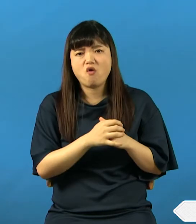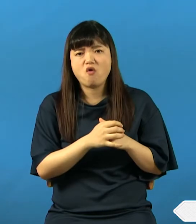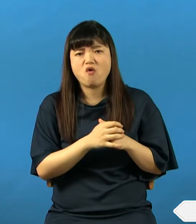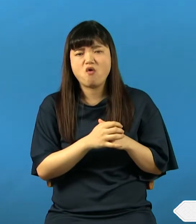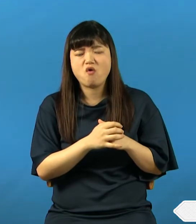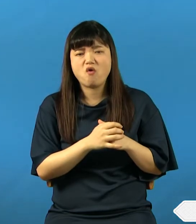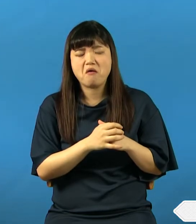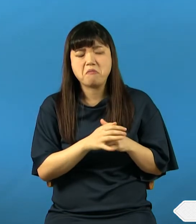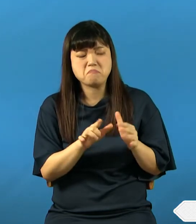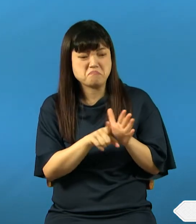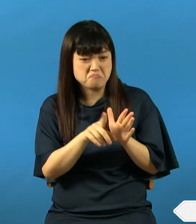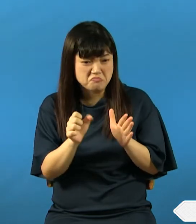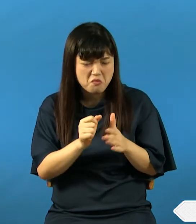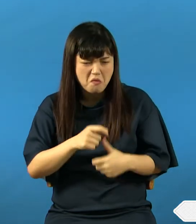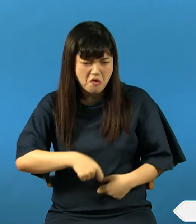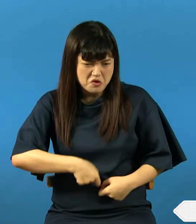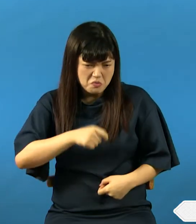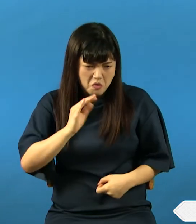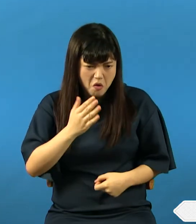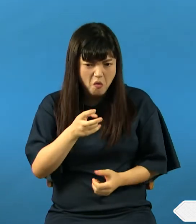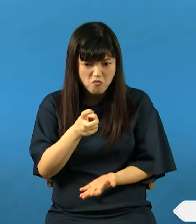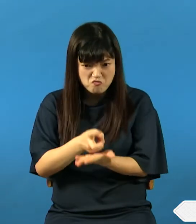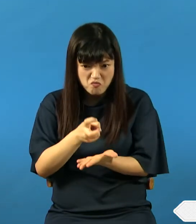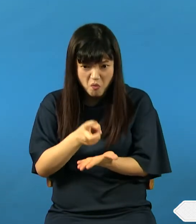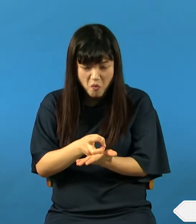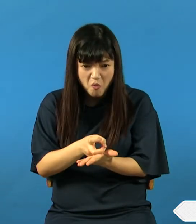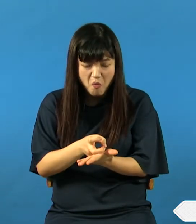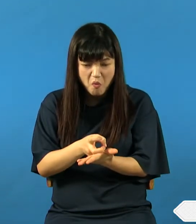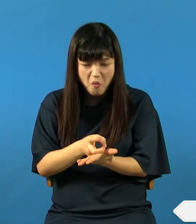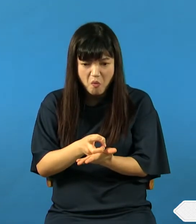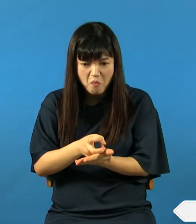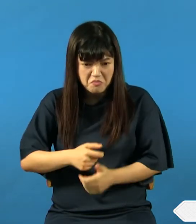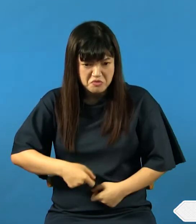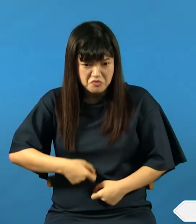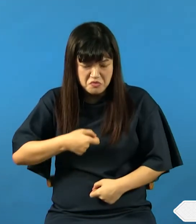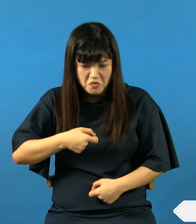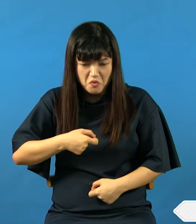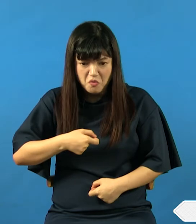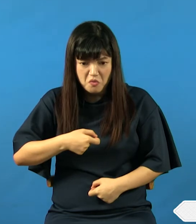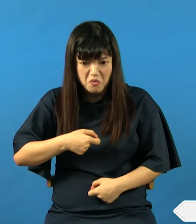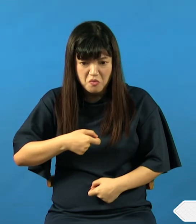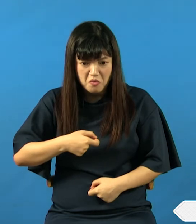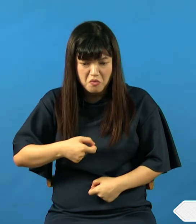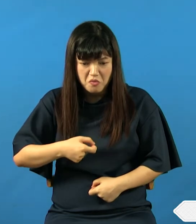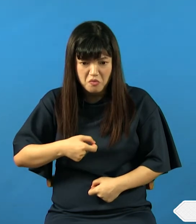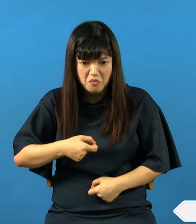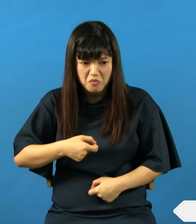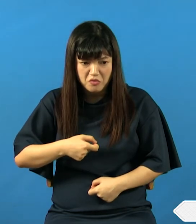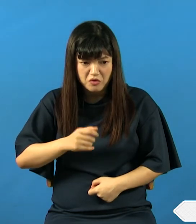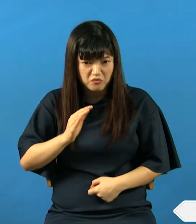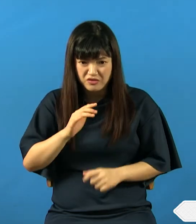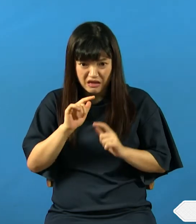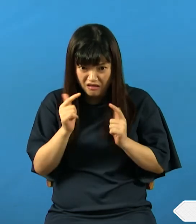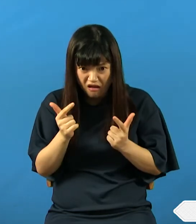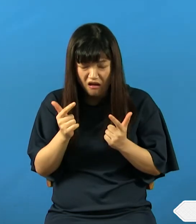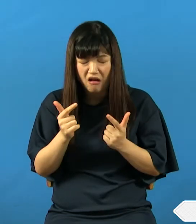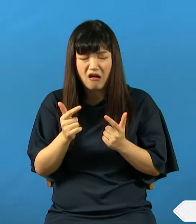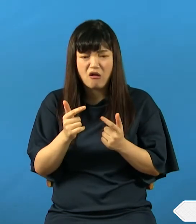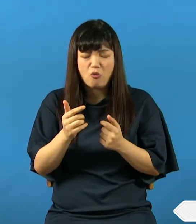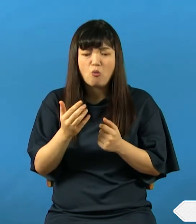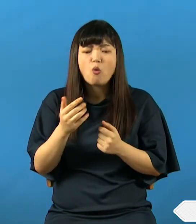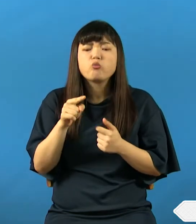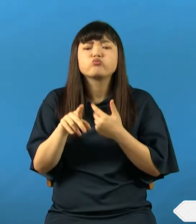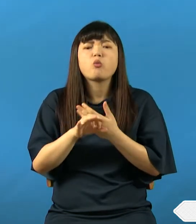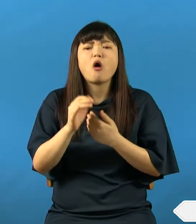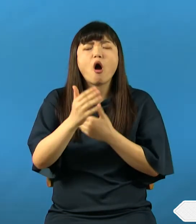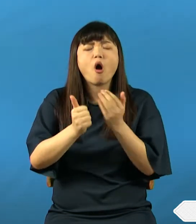있었습니다. 믿음으로 의롭게 되고 율법을 통해서 의롭게 되는 것이 아니라면 하나님이